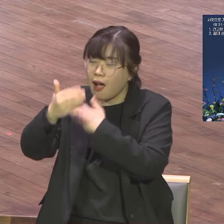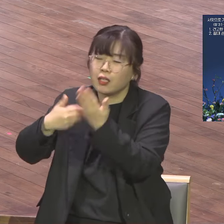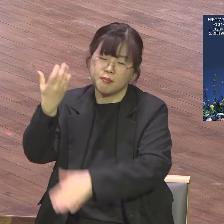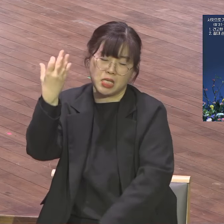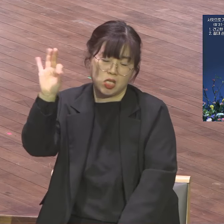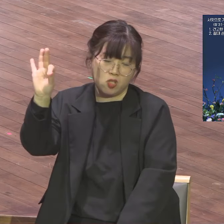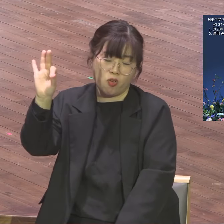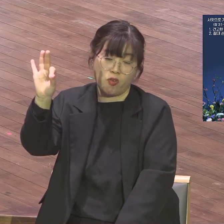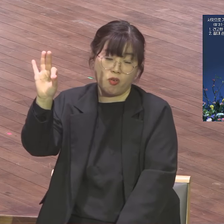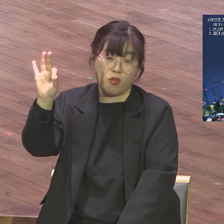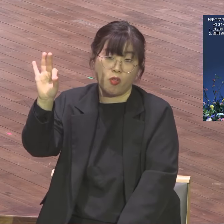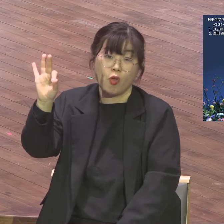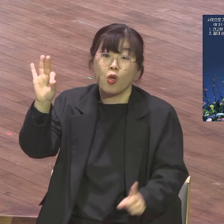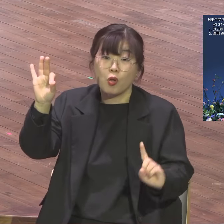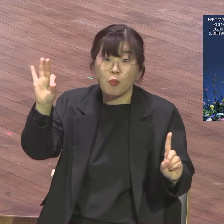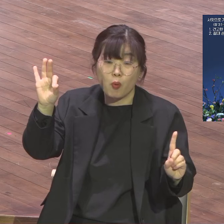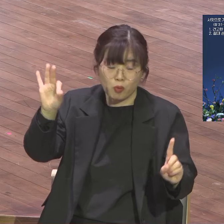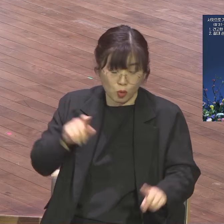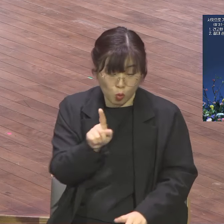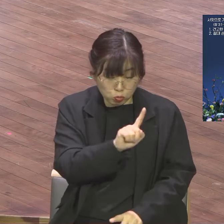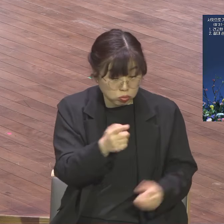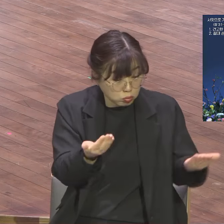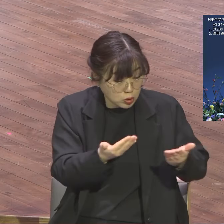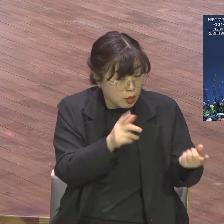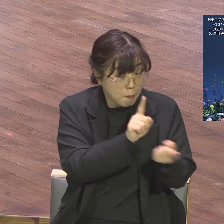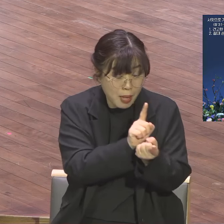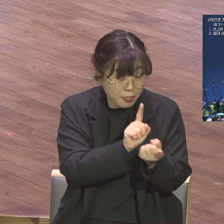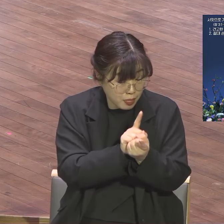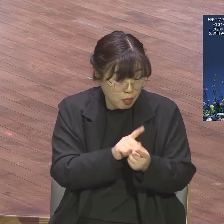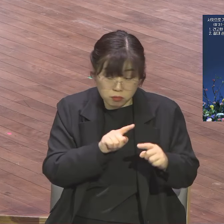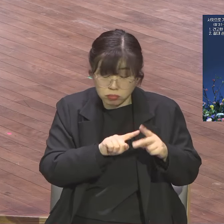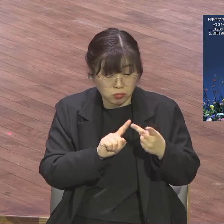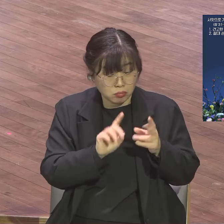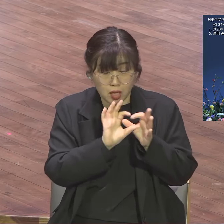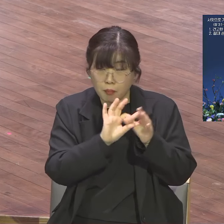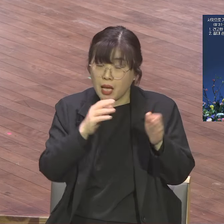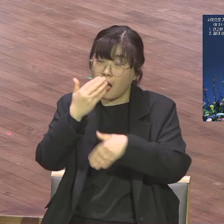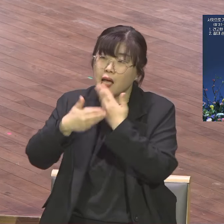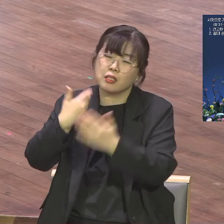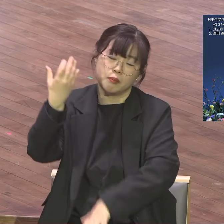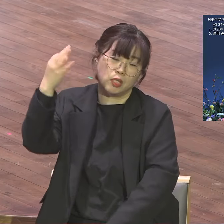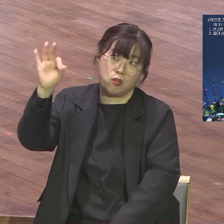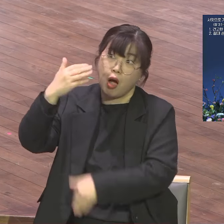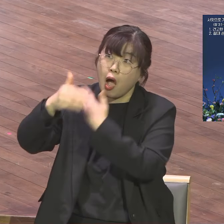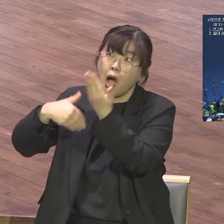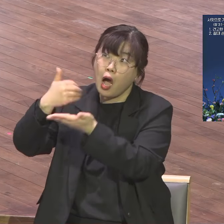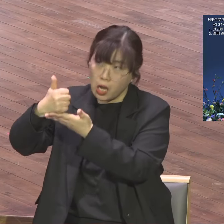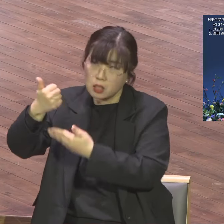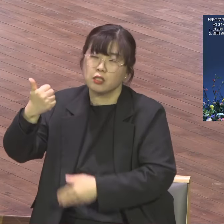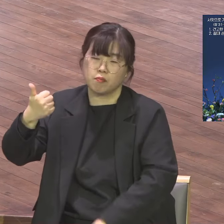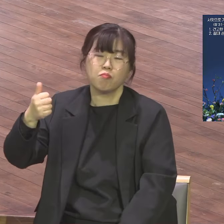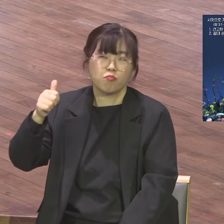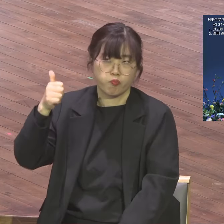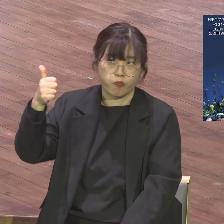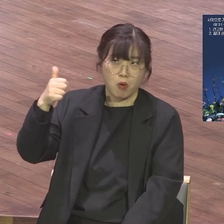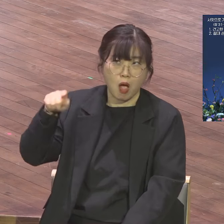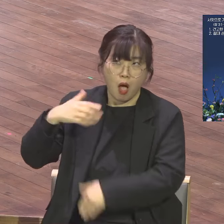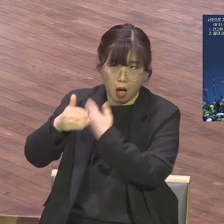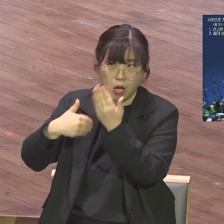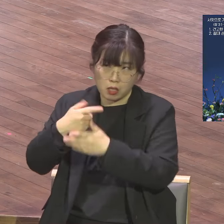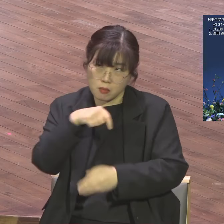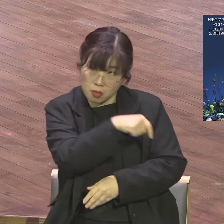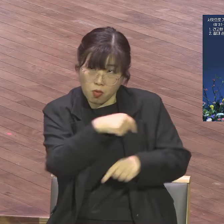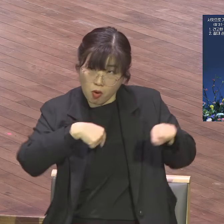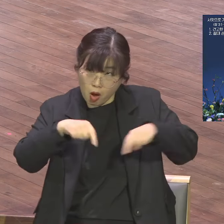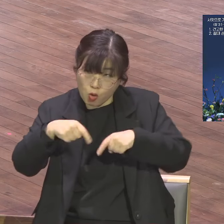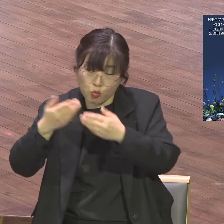아멘. 모든 것을 하나님 인정하세요. 자, 이 말씀은요 삶의 모든 문제와 사건